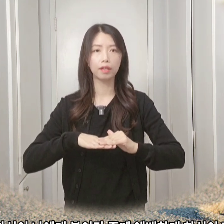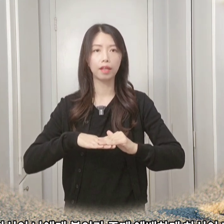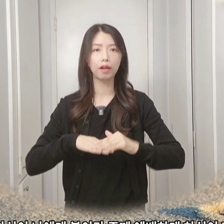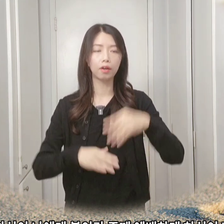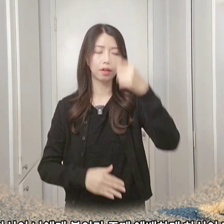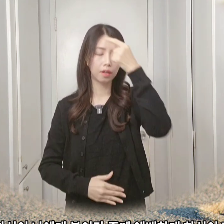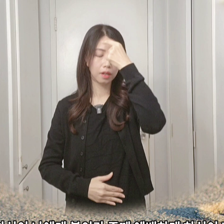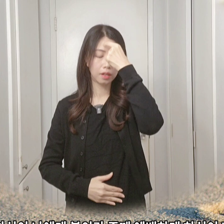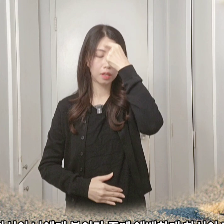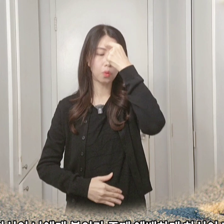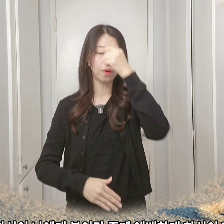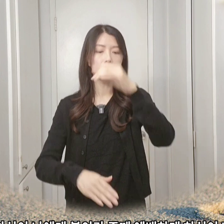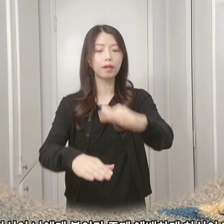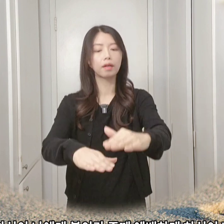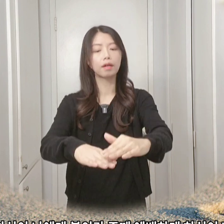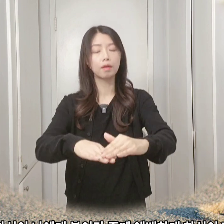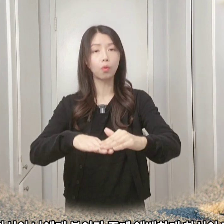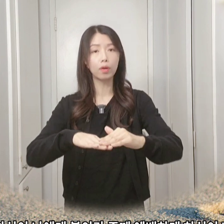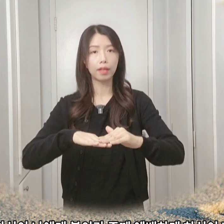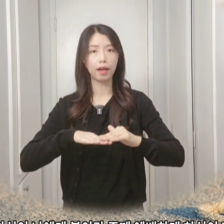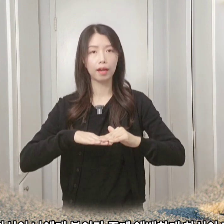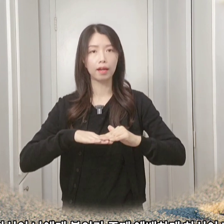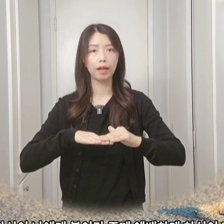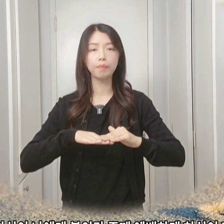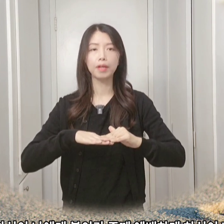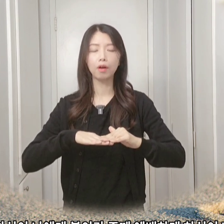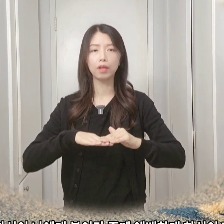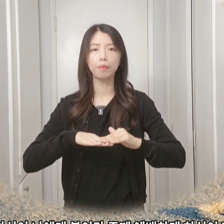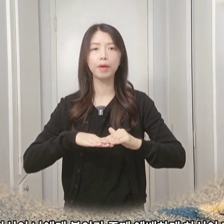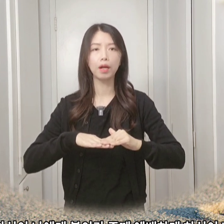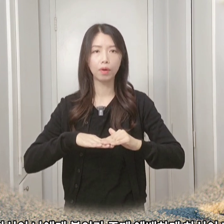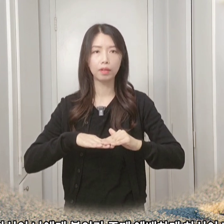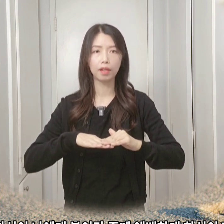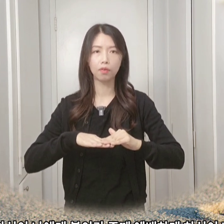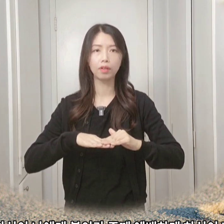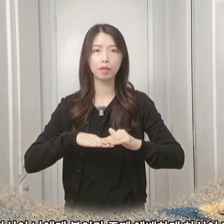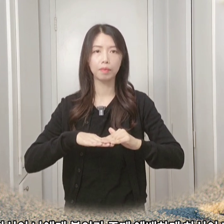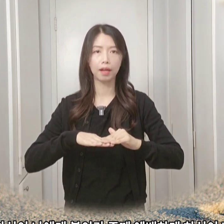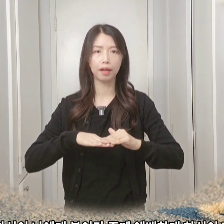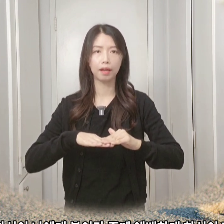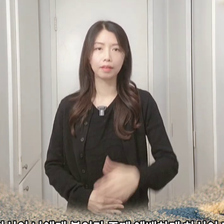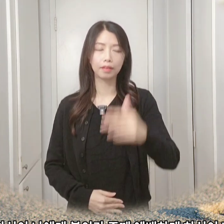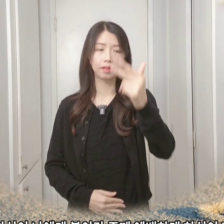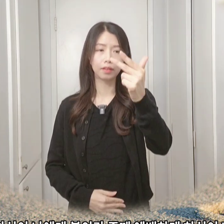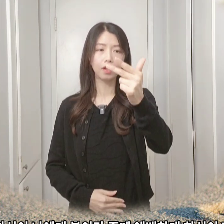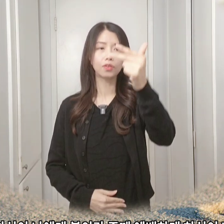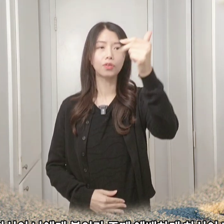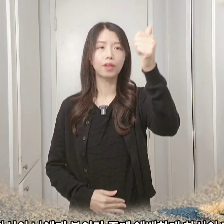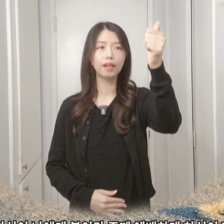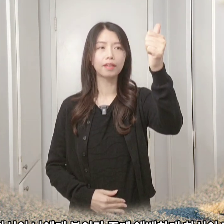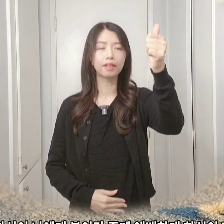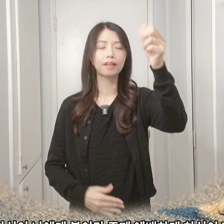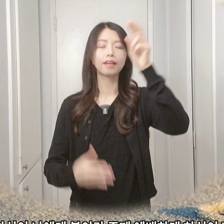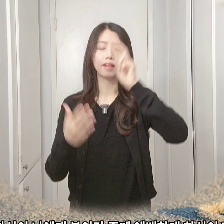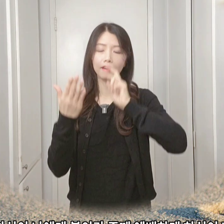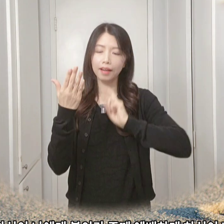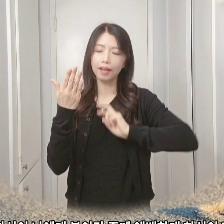수어가 되는데요. 기도와 모이다 합해서 예배라고 한 뜻의 수어가 됩니다.